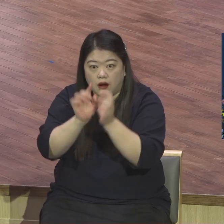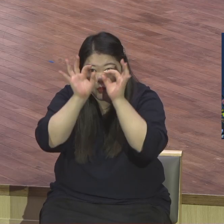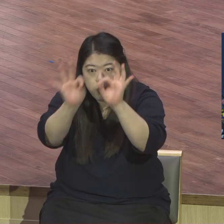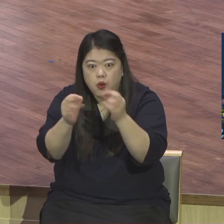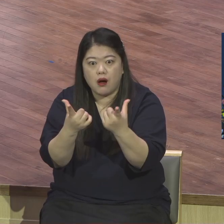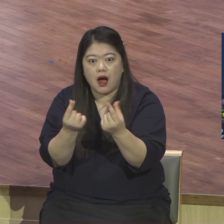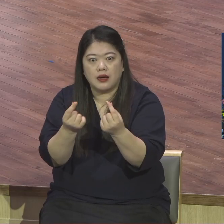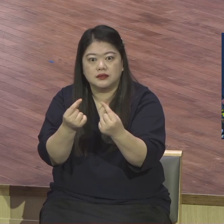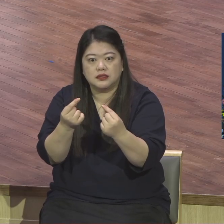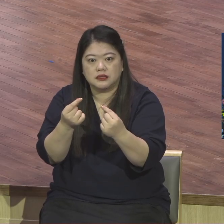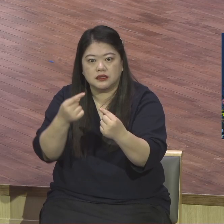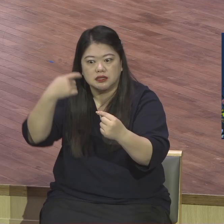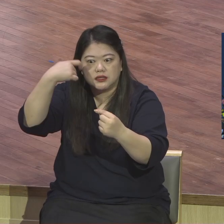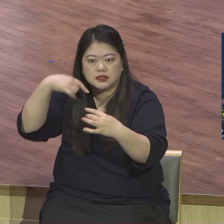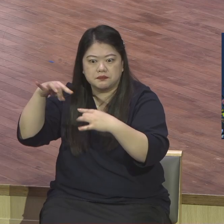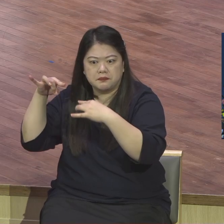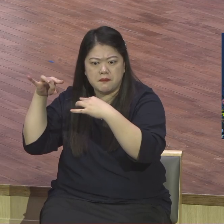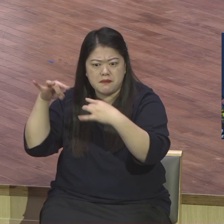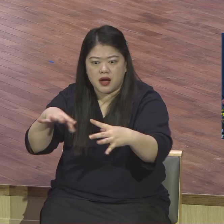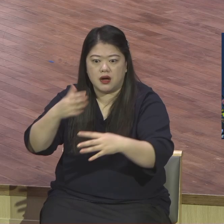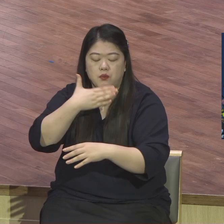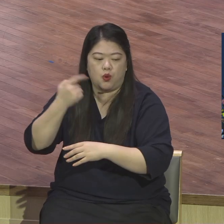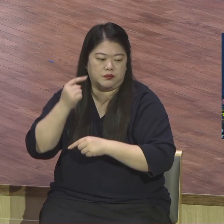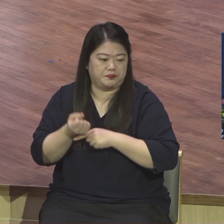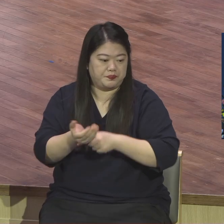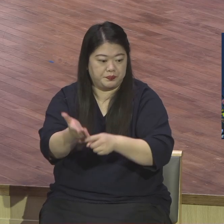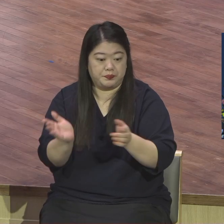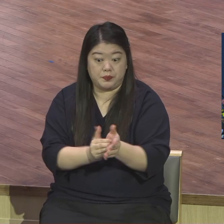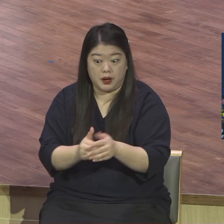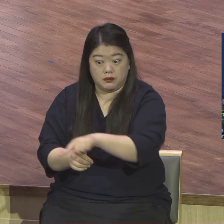전달을 하고 있습니다. 바울이